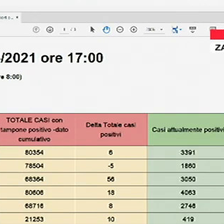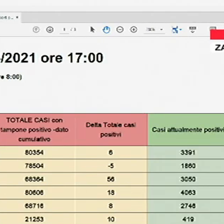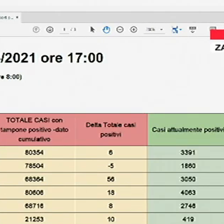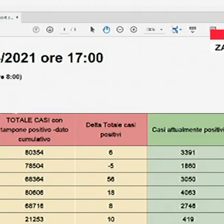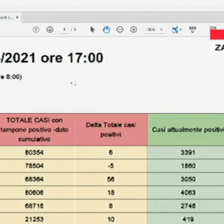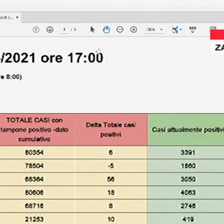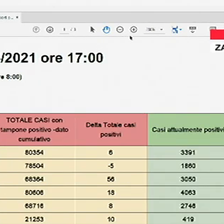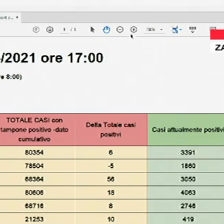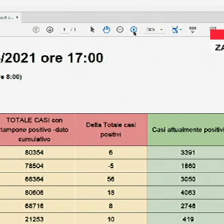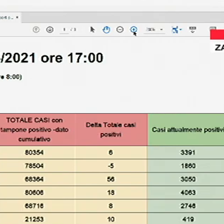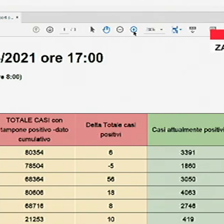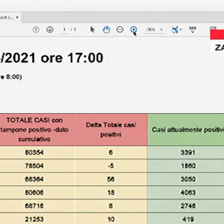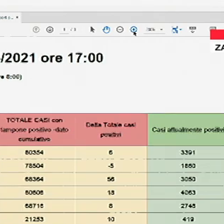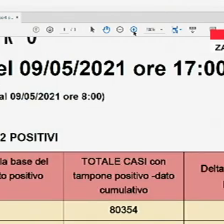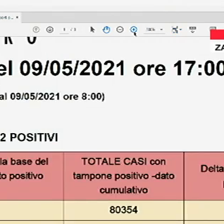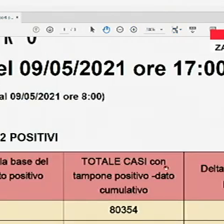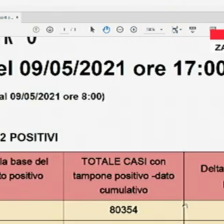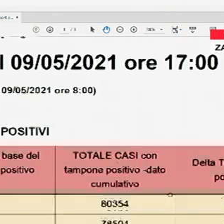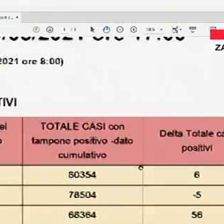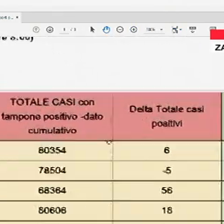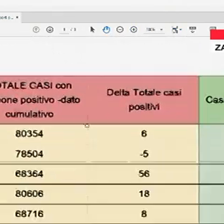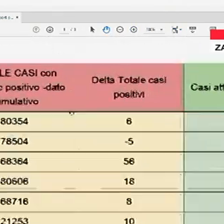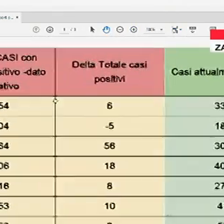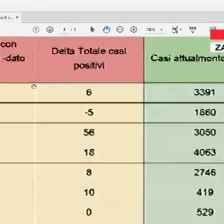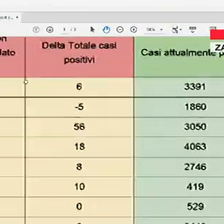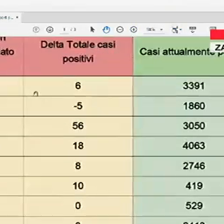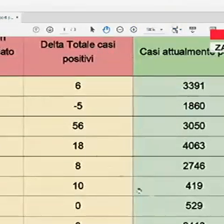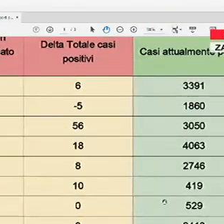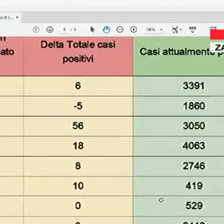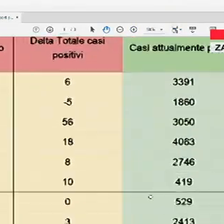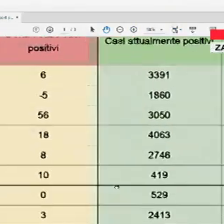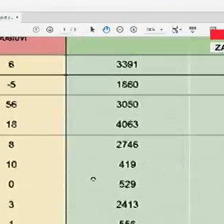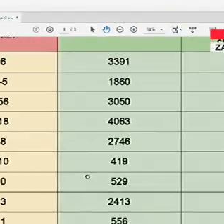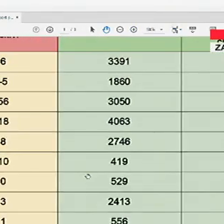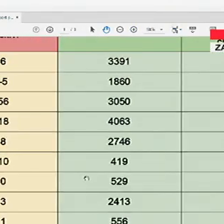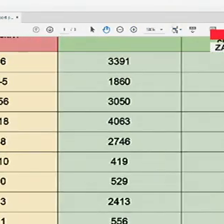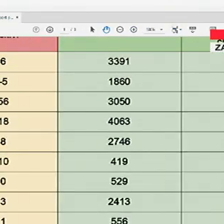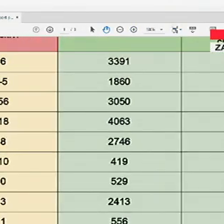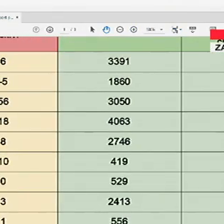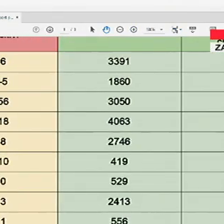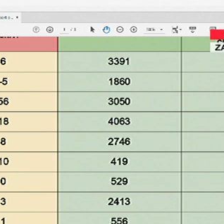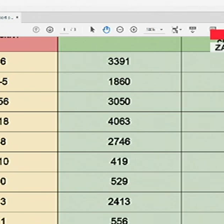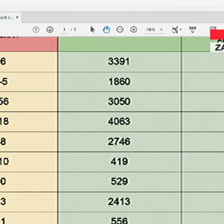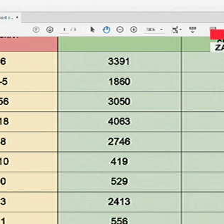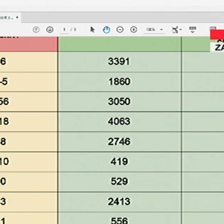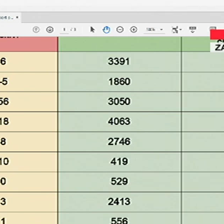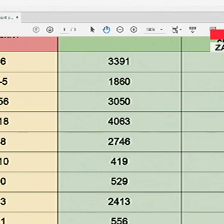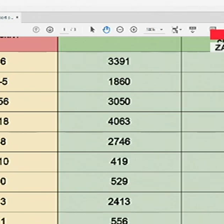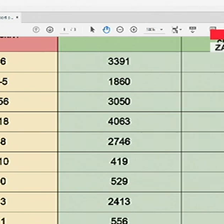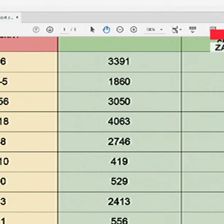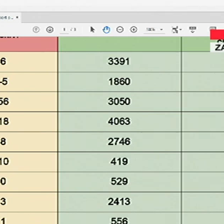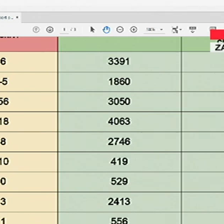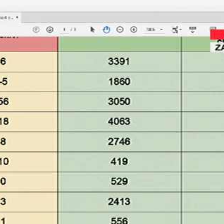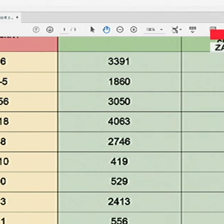istanti. Allora, a ieri sera, perché sappiamo che i dati di giornata li fornisce come sempre Zaia all'inizio della conferenza